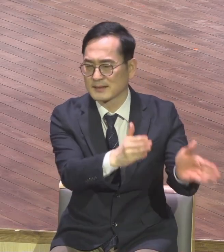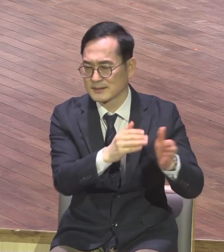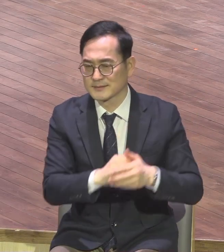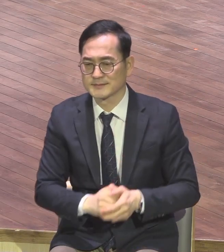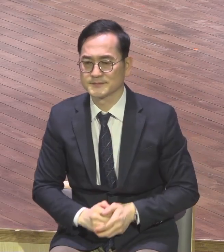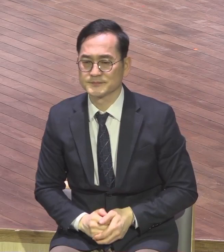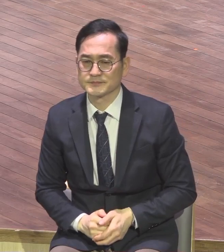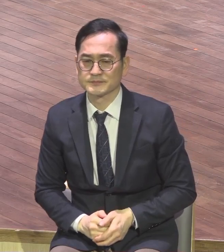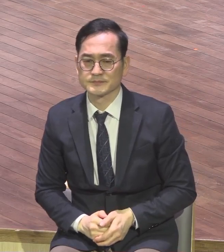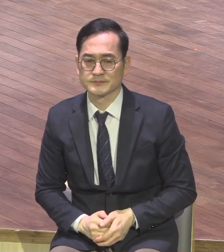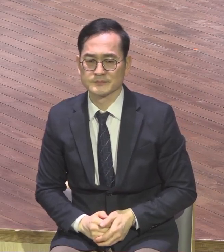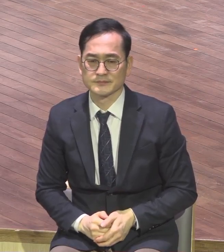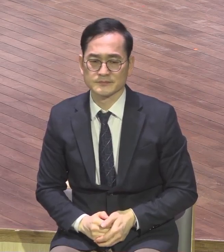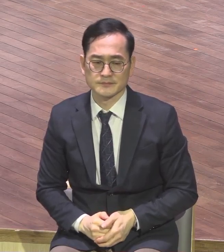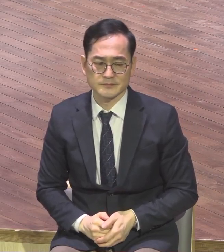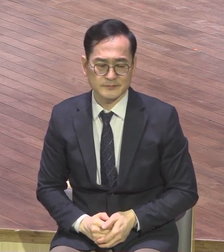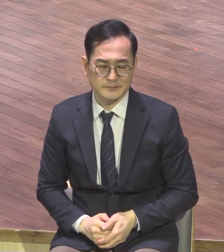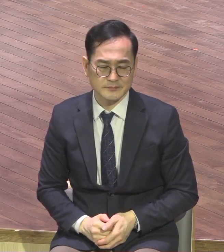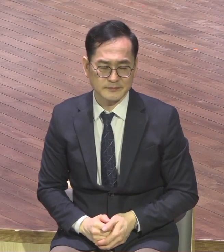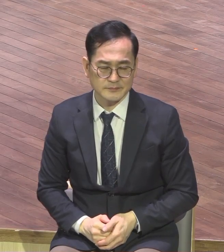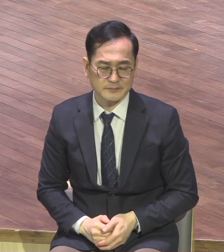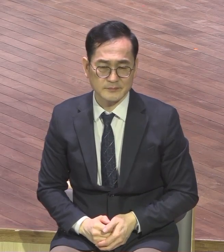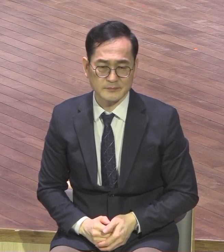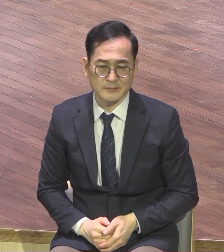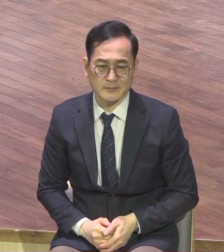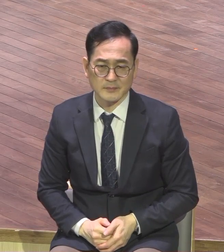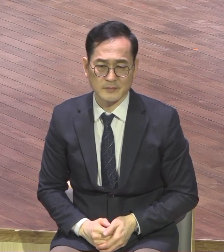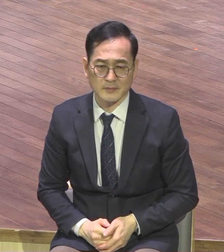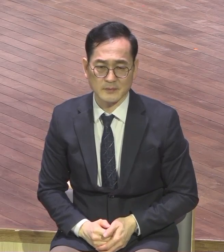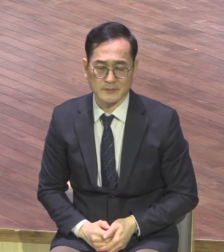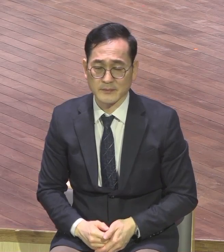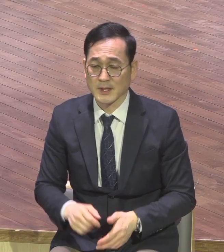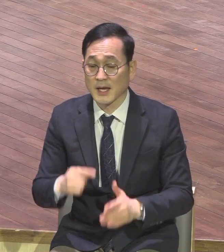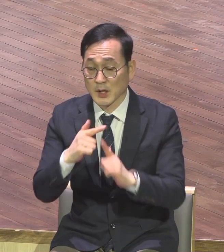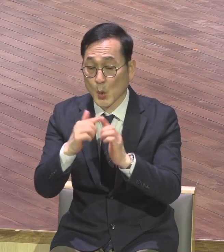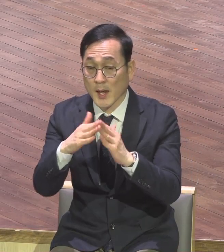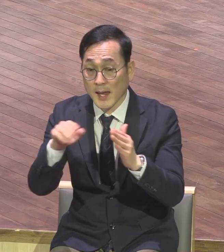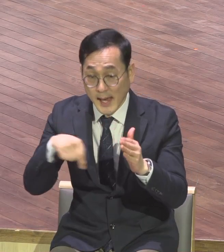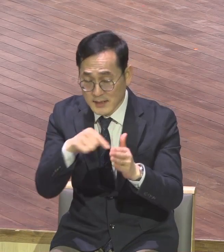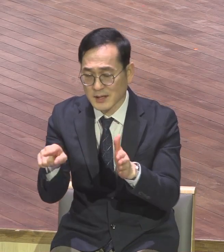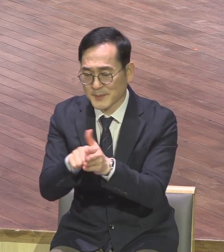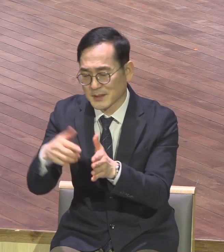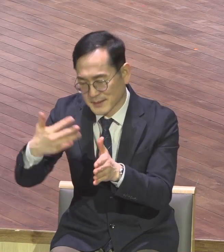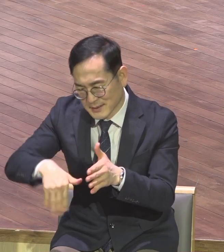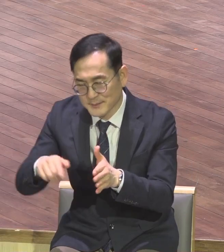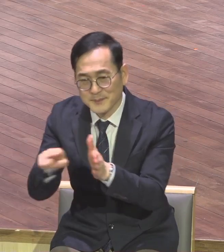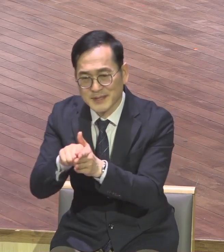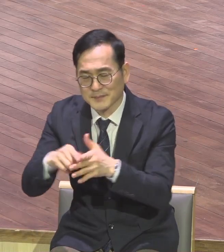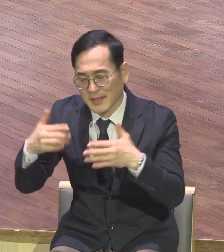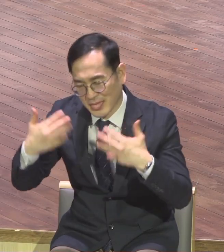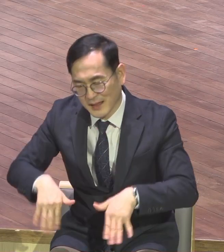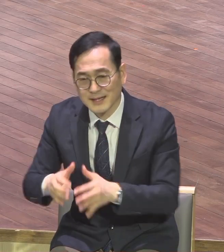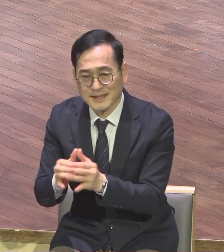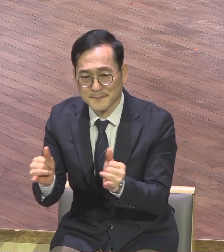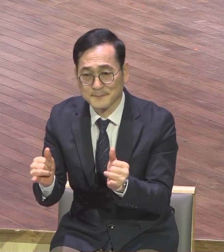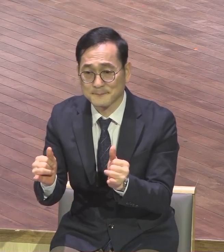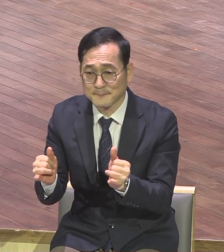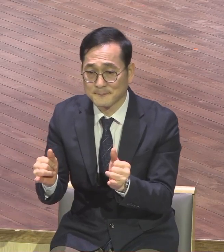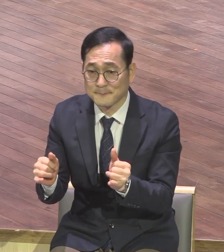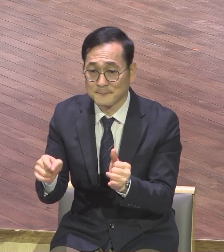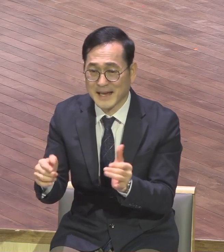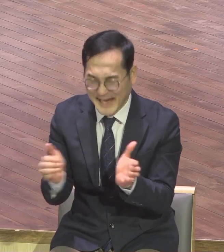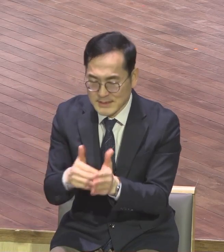문제는요. 이들이 자기들만 망하지 않아요. 교회 안에서 믿음 약한 사람, 정확하게 복음이 정리가 안 된 사람들,